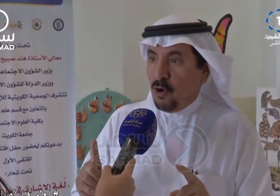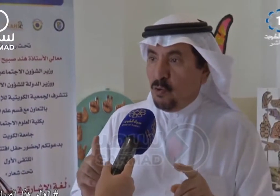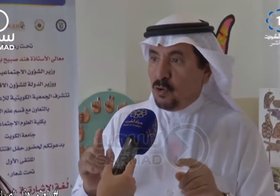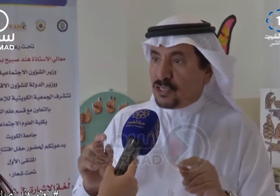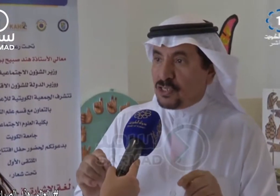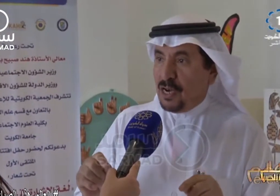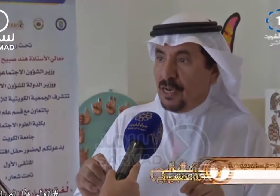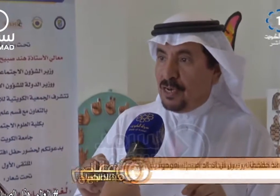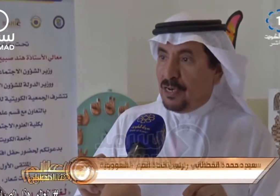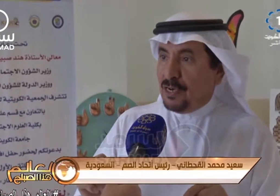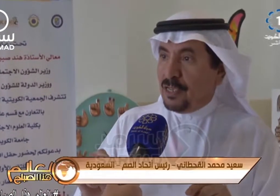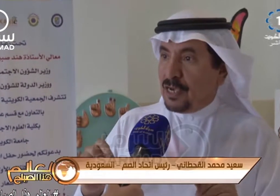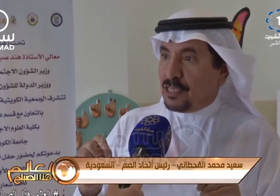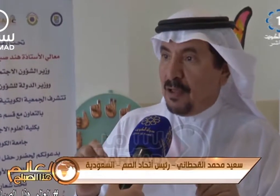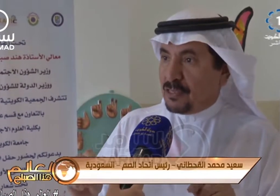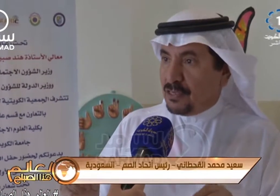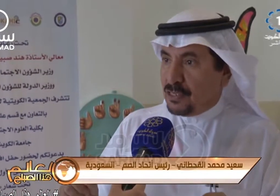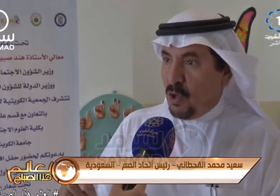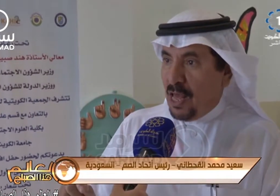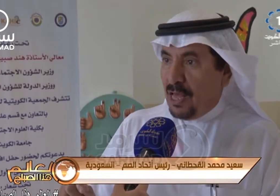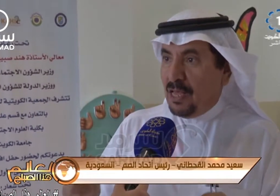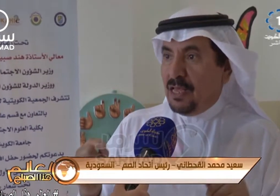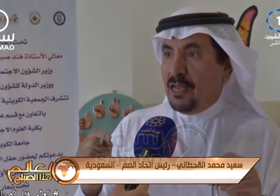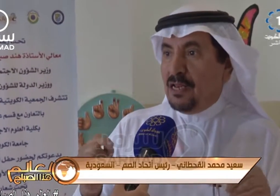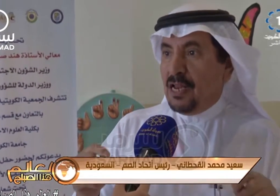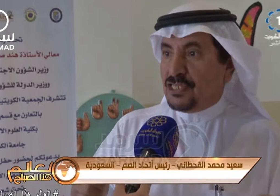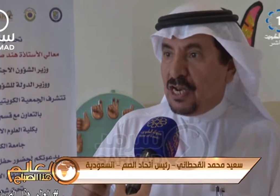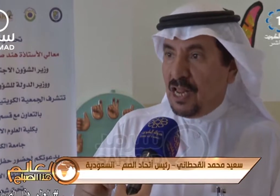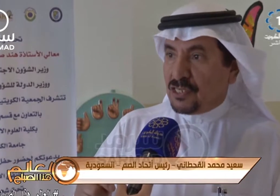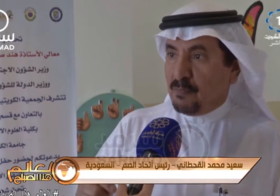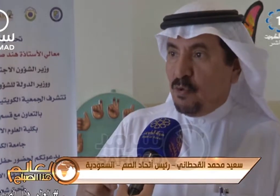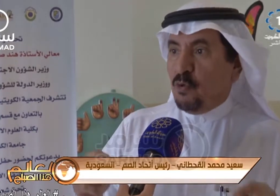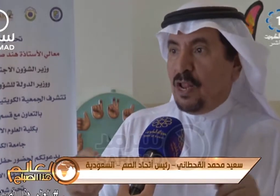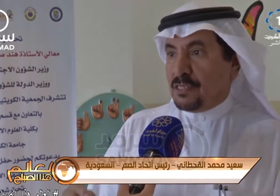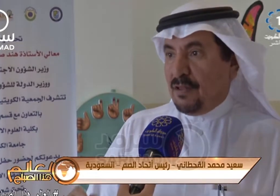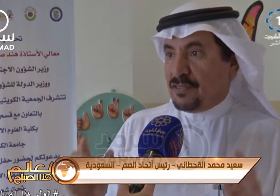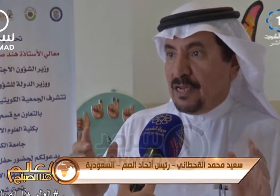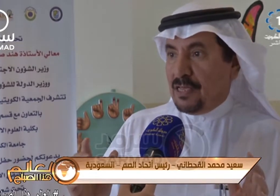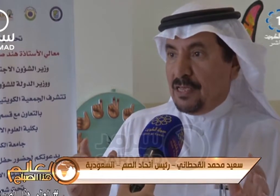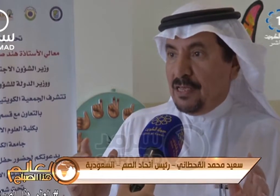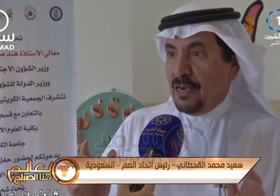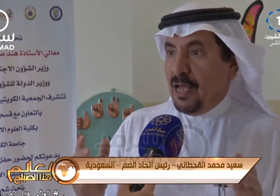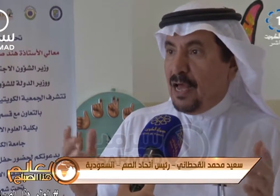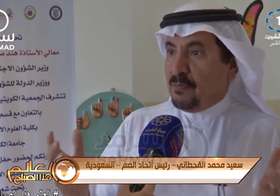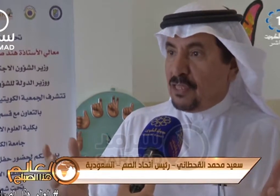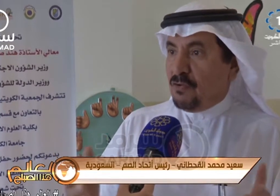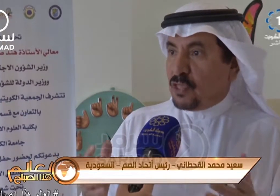اللي وصل خدمة الدولة ليشتري الأصم ولا الأصم نفسه لنا. الإعلام عندنا في الوطن